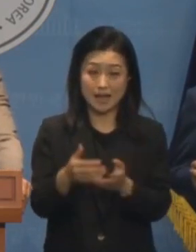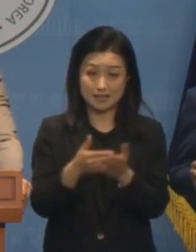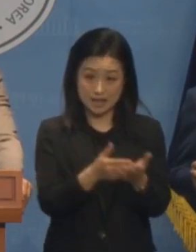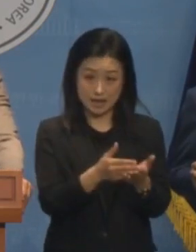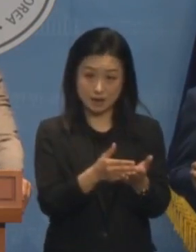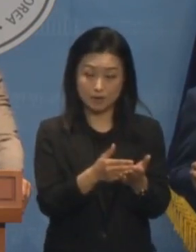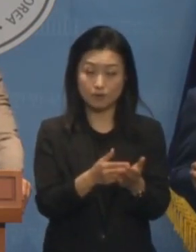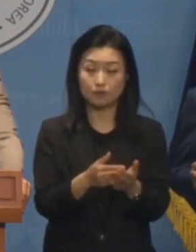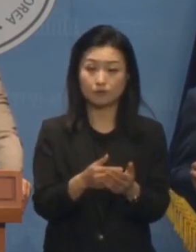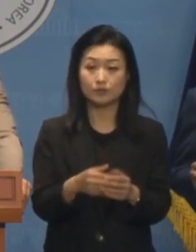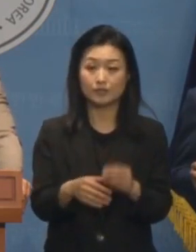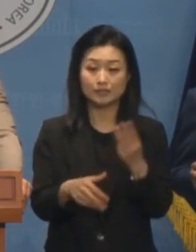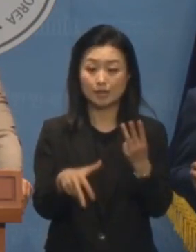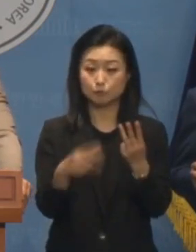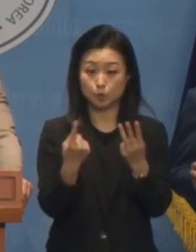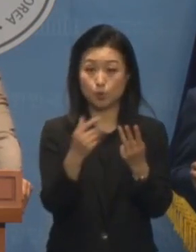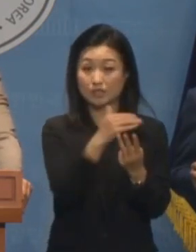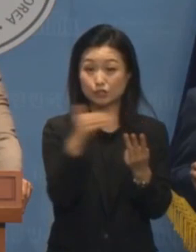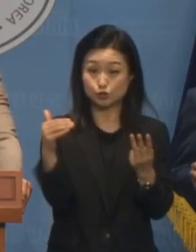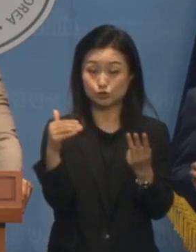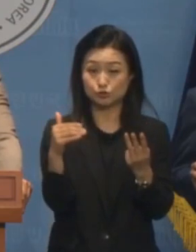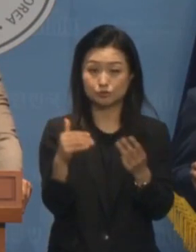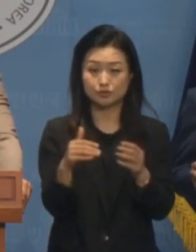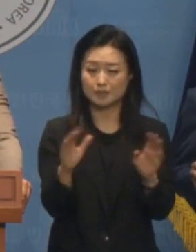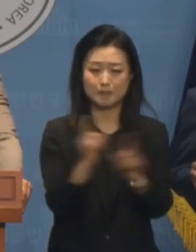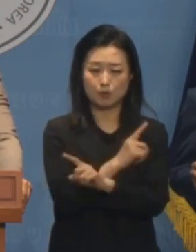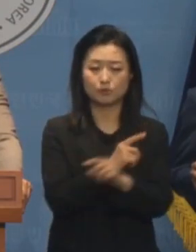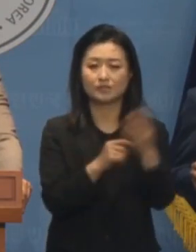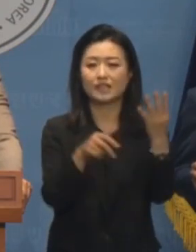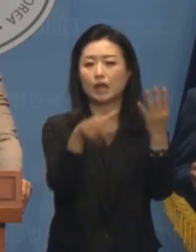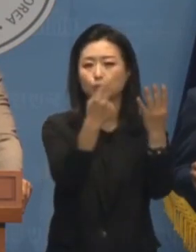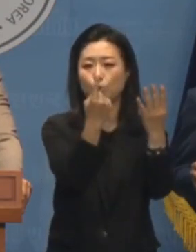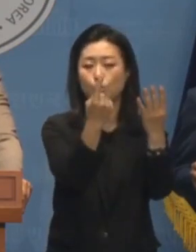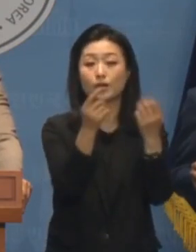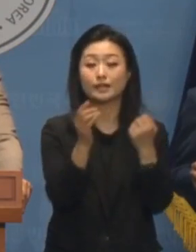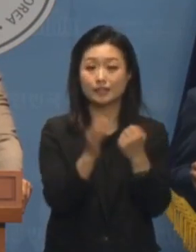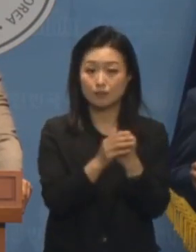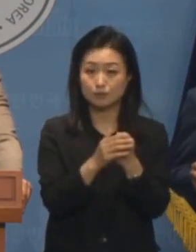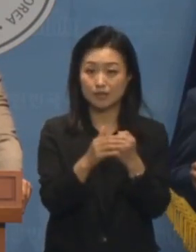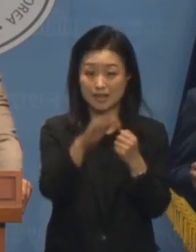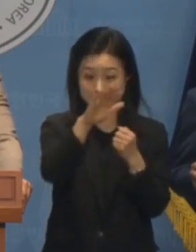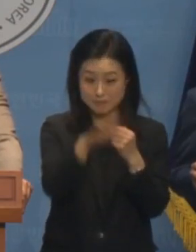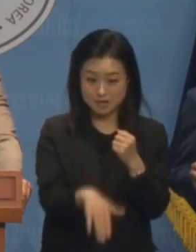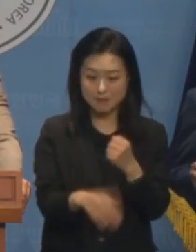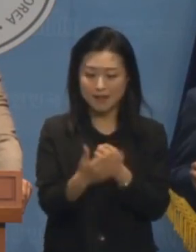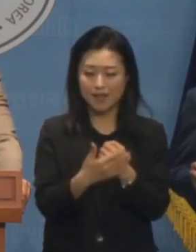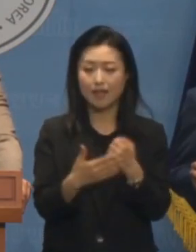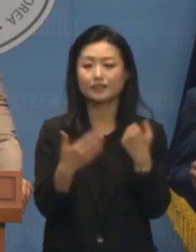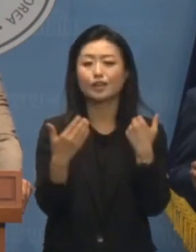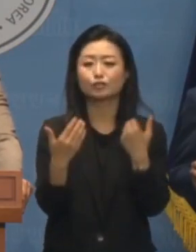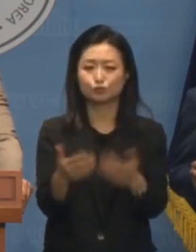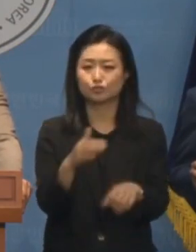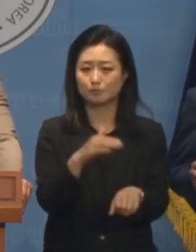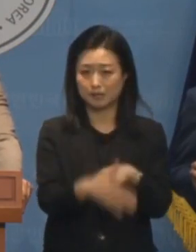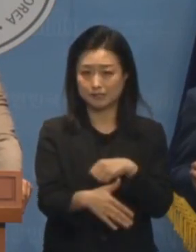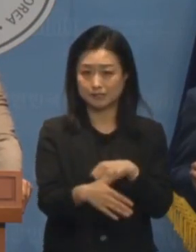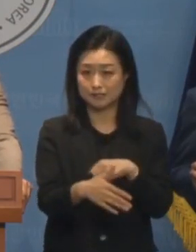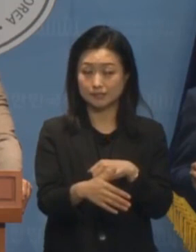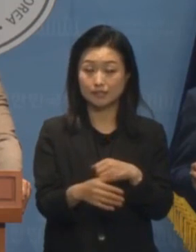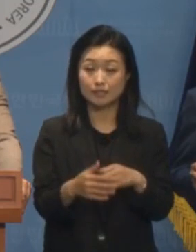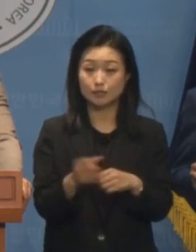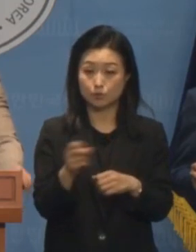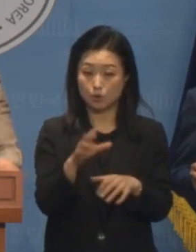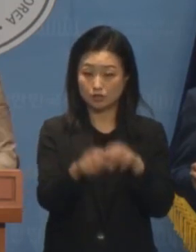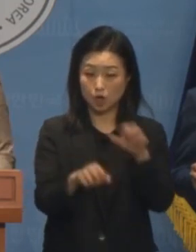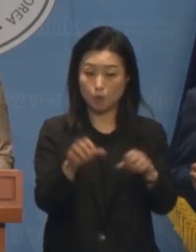다 3조를 기준으로 하고 있는데 4조를 기준으로 해서 그 미만들은 제외하겠다라든가 시장 점유율에